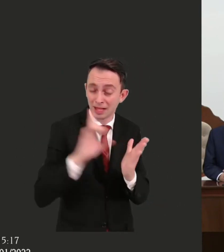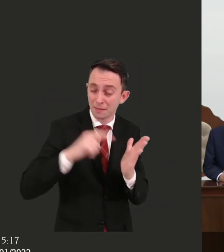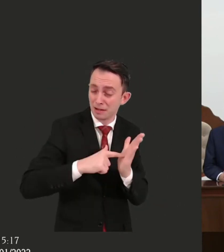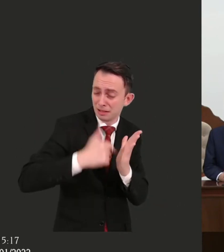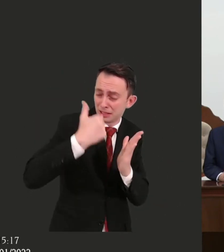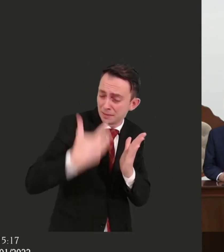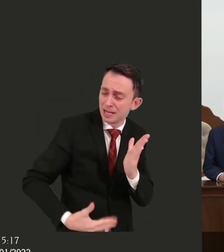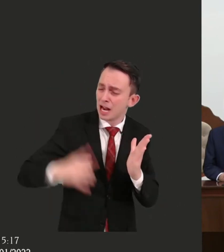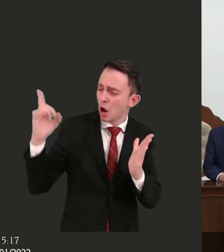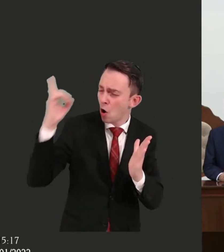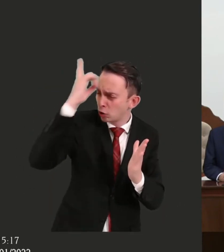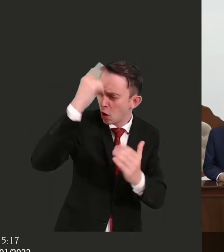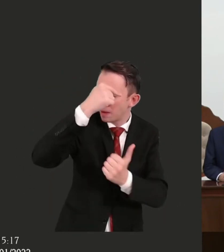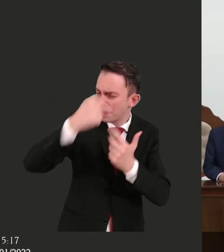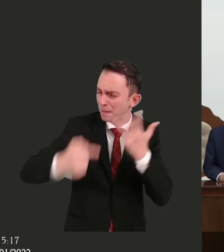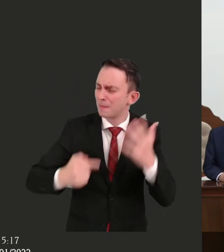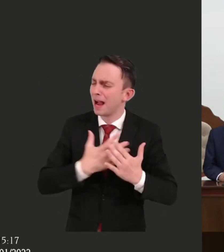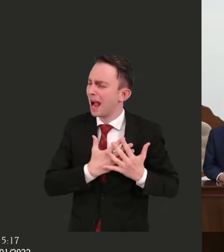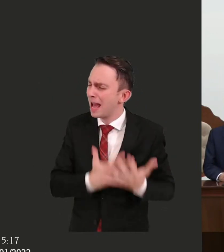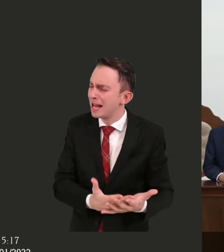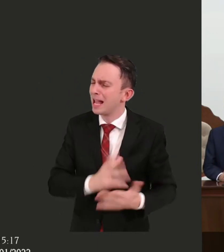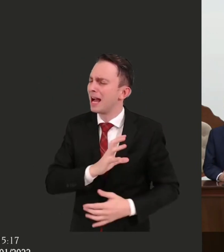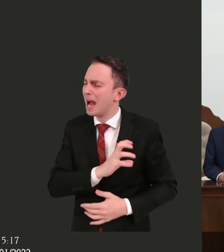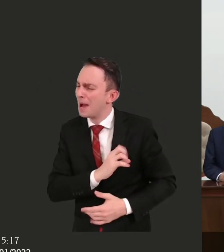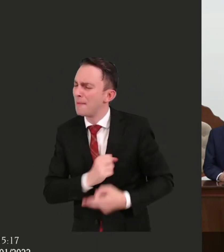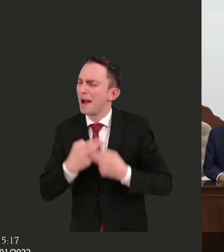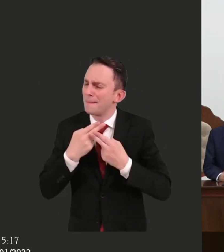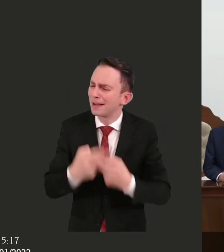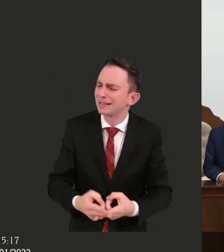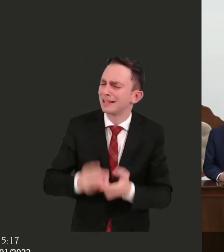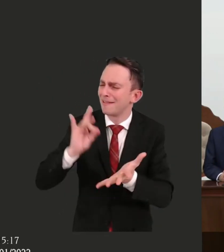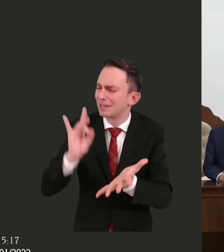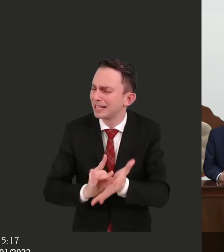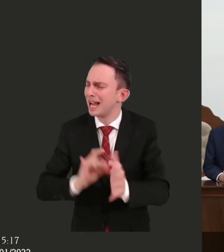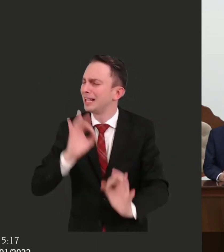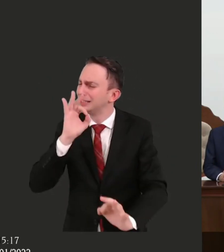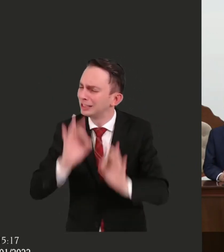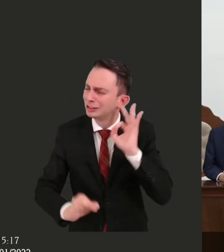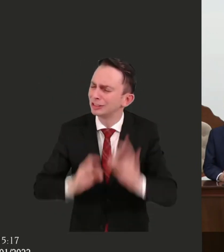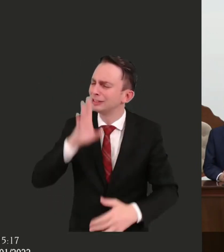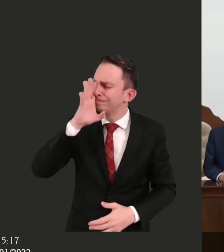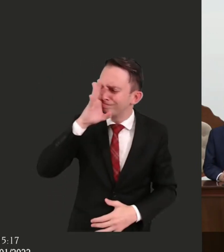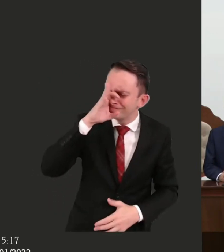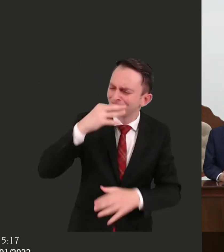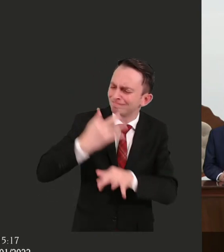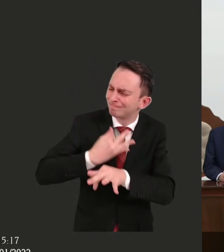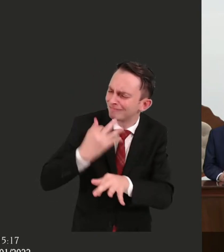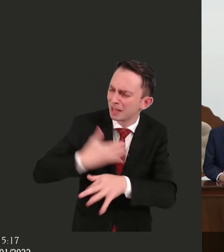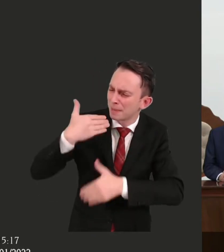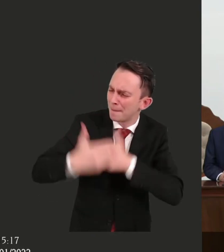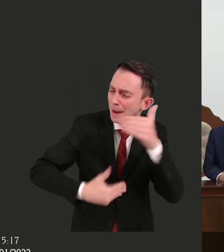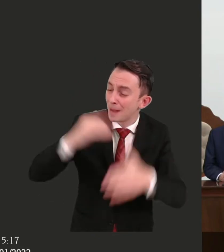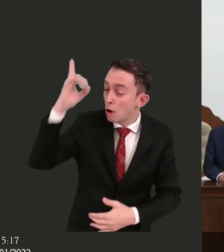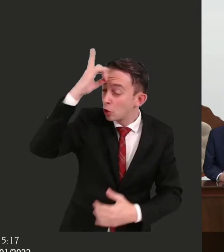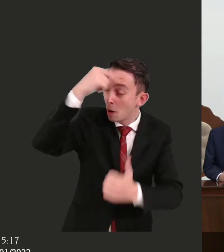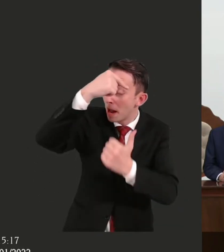o perdão, a misericórdia, a perseverança, a verdade, a justiça, Senhor, aquilo que é